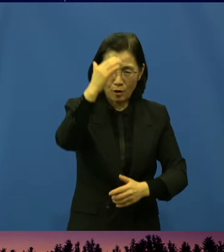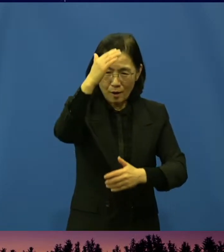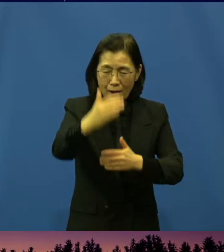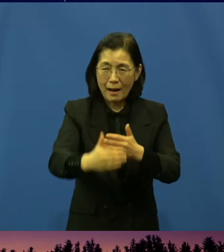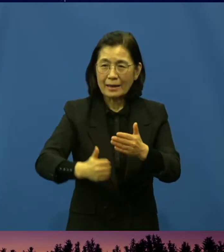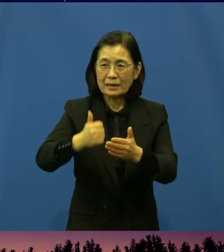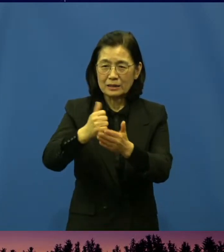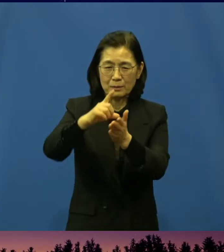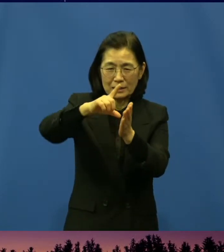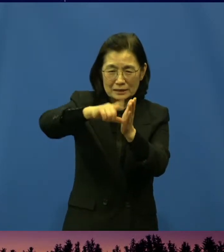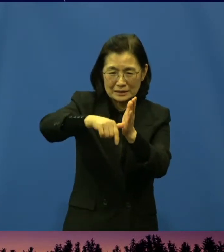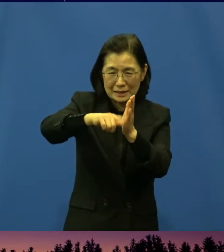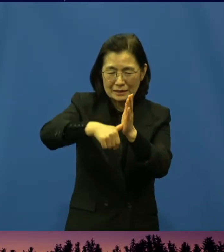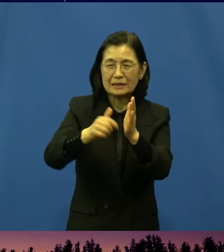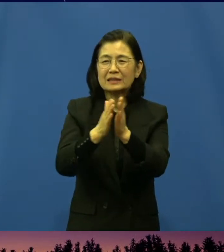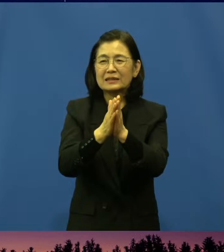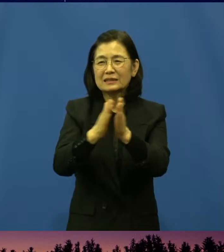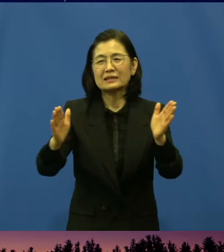나이.